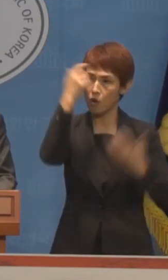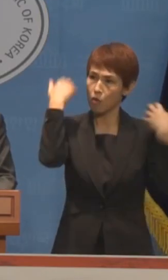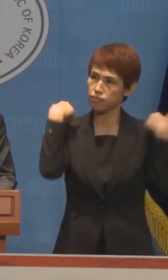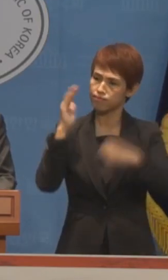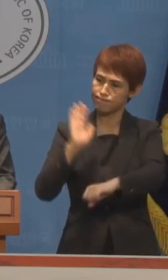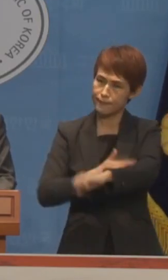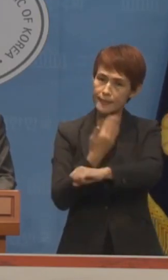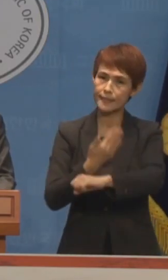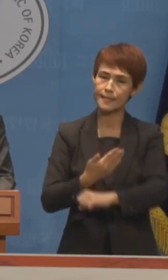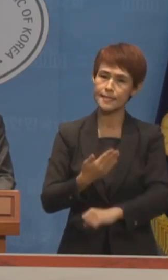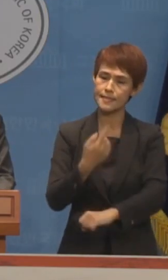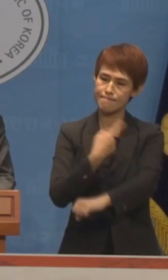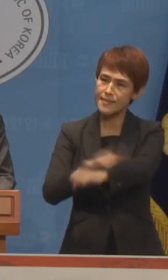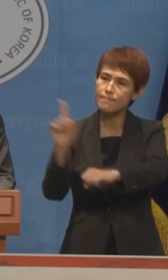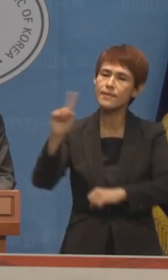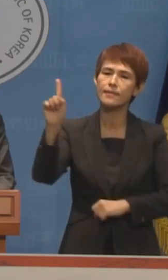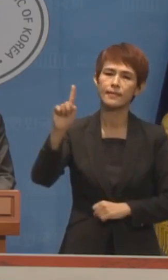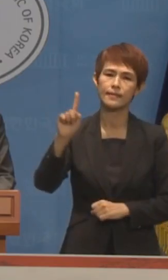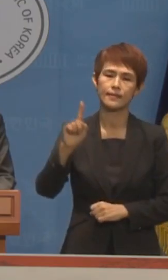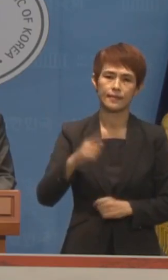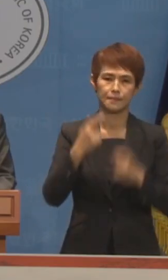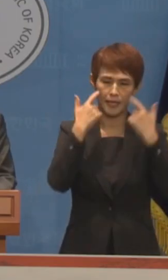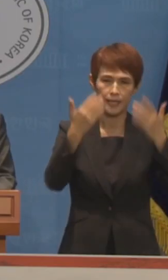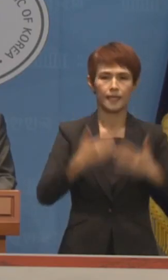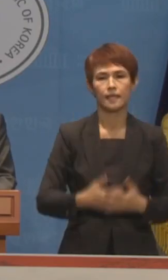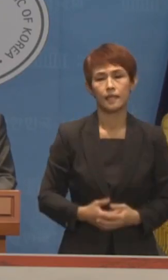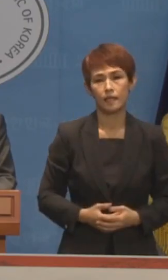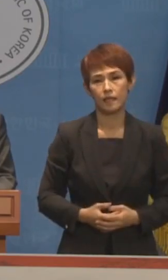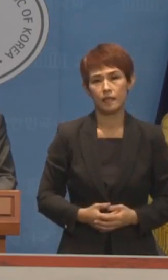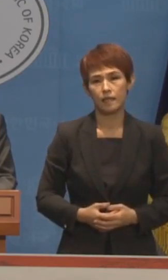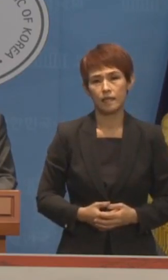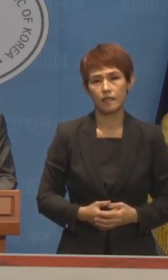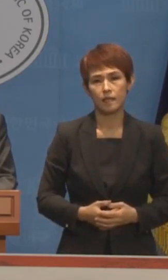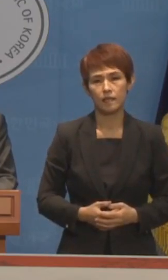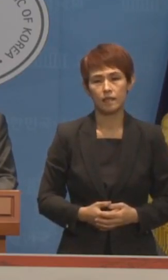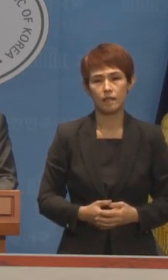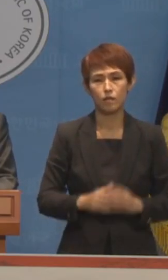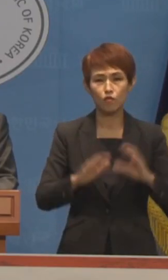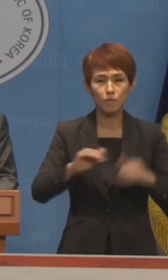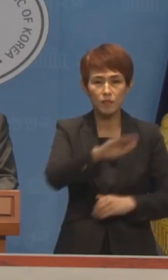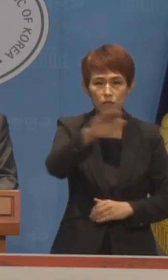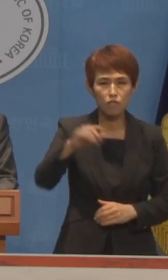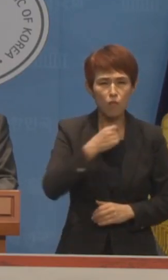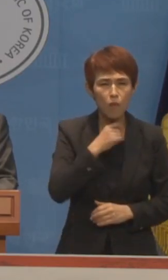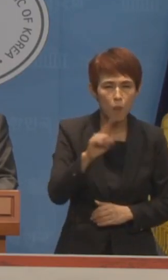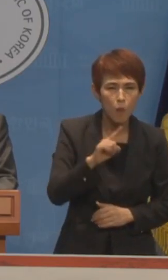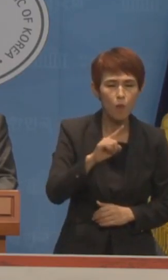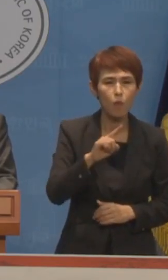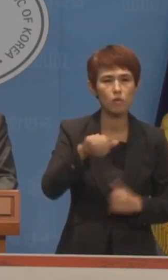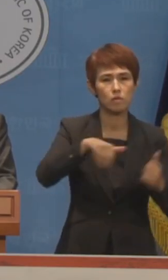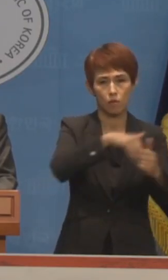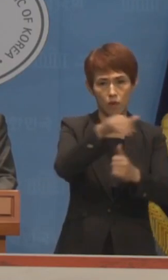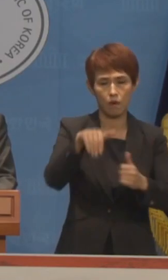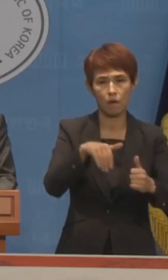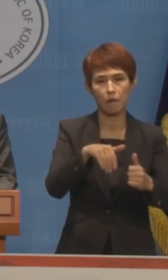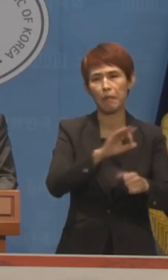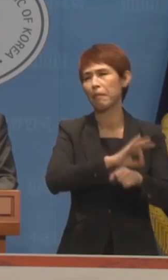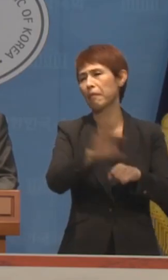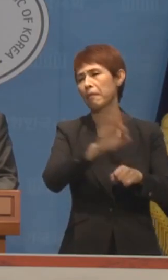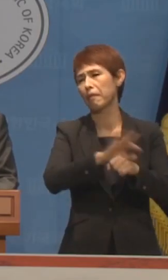무책임성을 여실히 보여주고 있습니다. 전력망도 주민 수용성 확보와 선제적 개통 보강의 의무를 소홀히